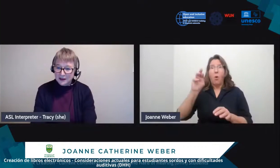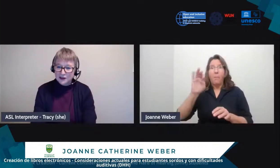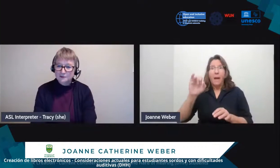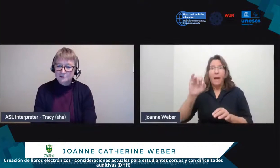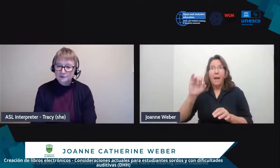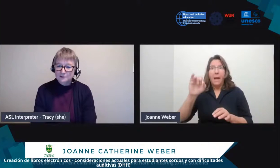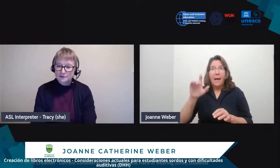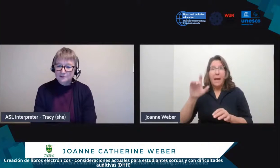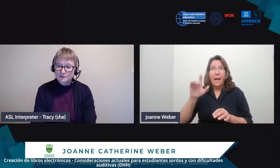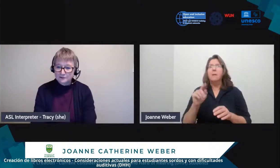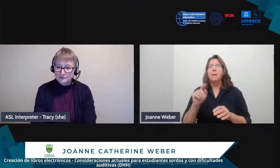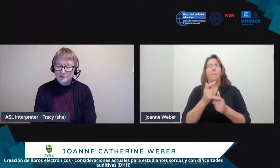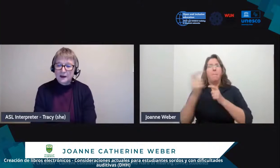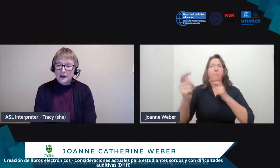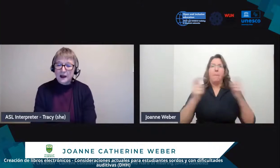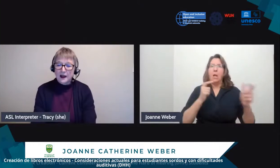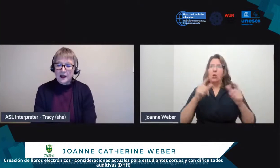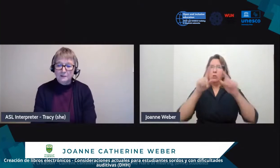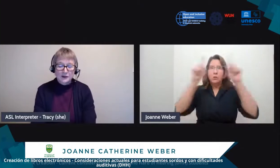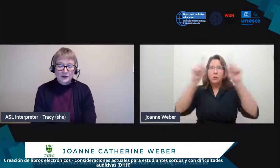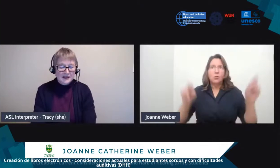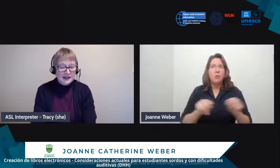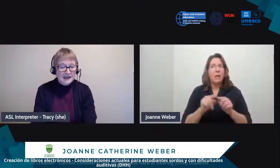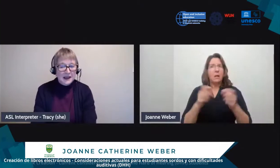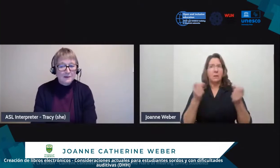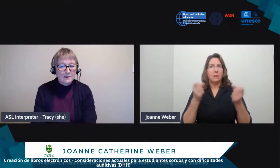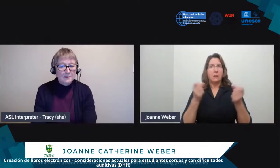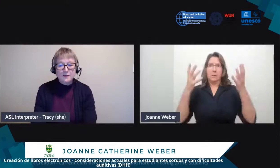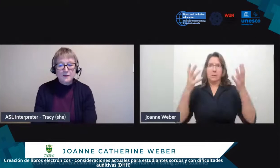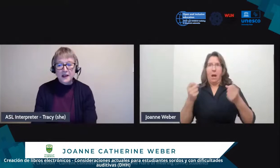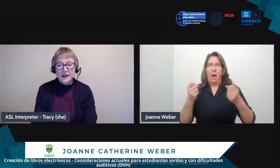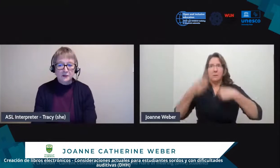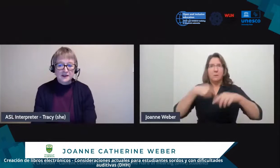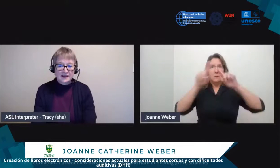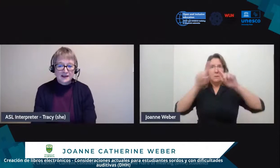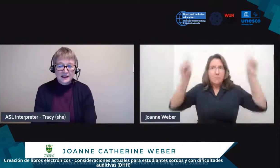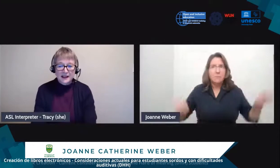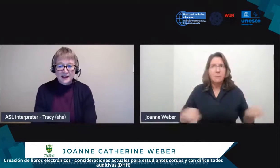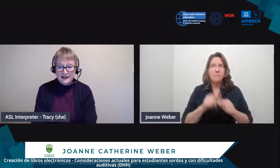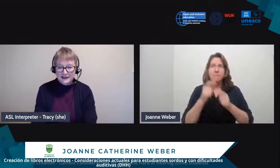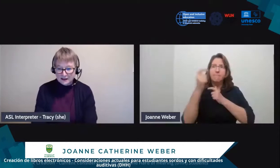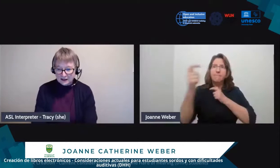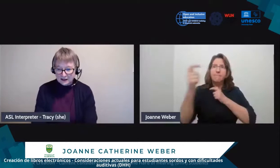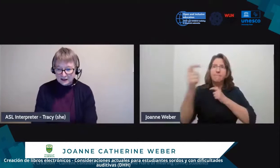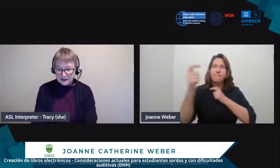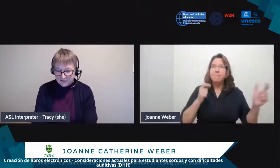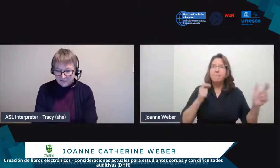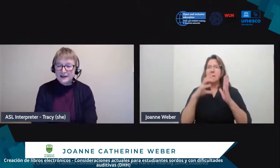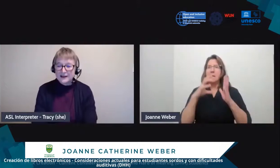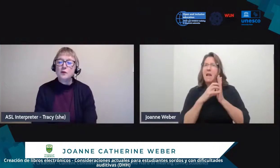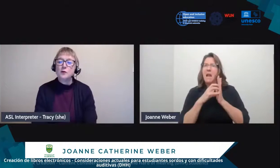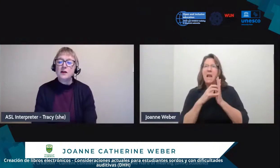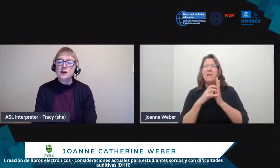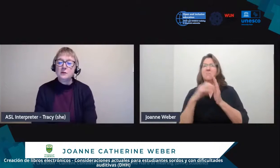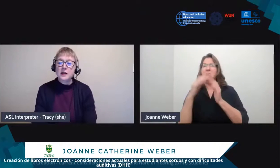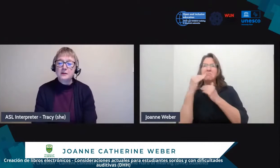y verán que tengo esta forma de presentación es diferente a lo mejor a lo que están